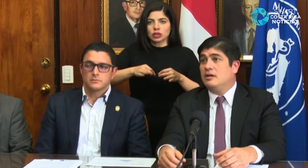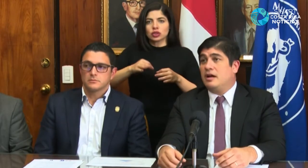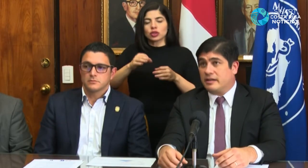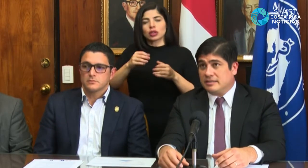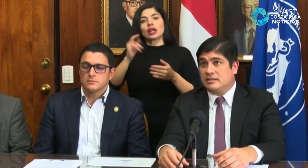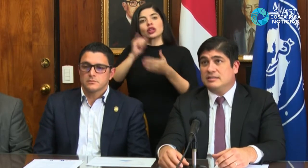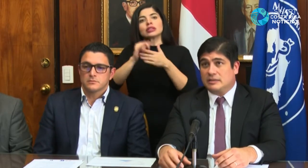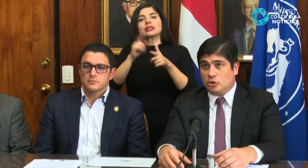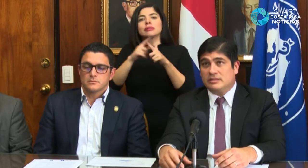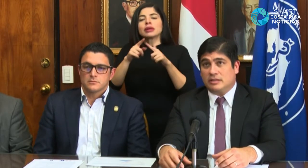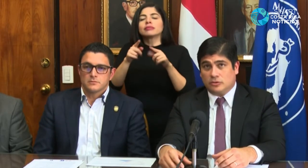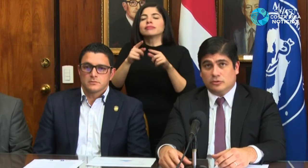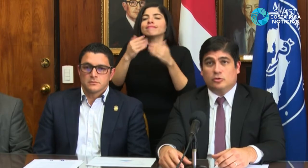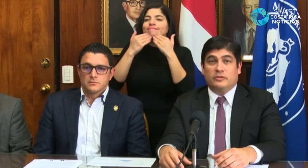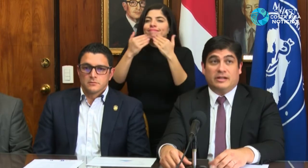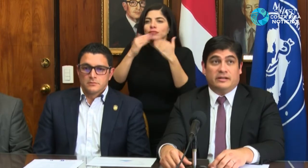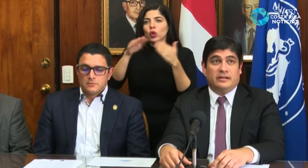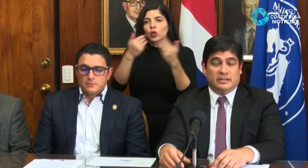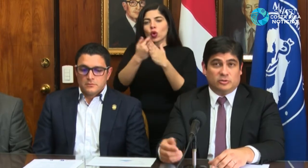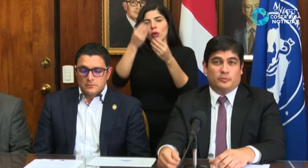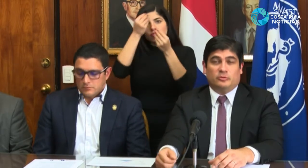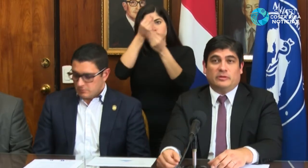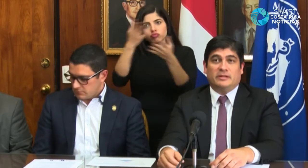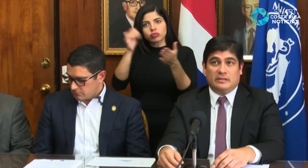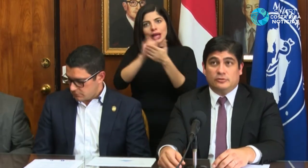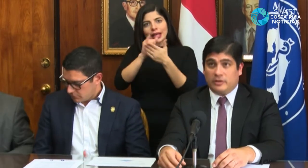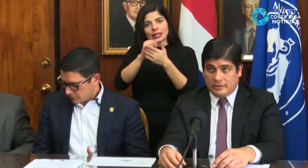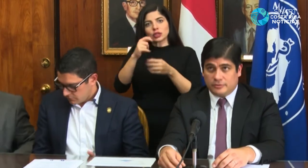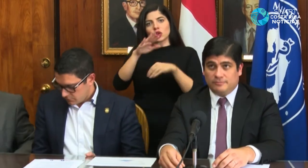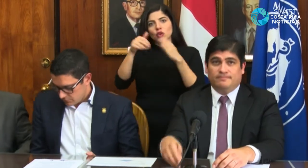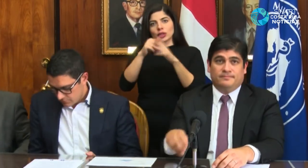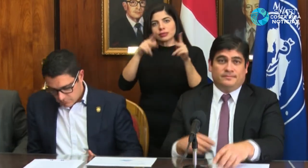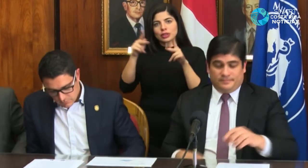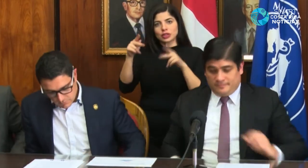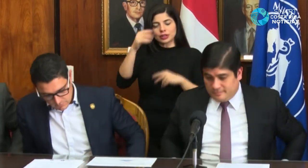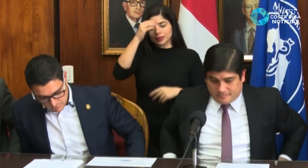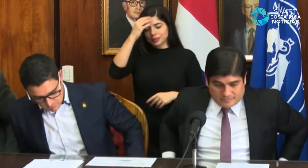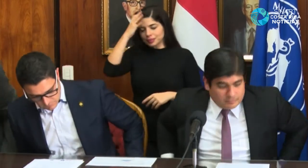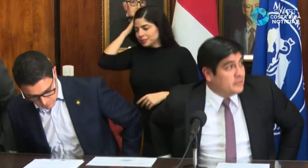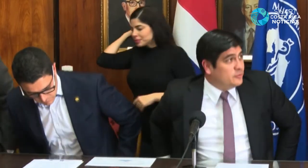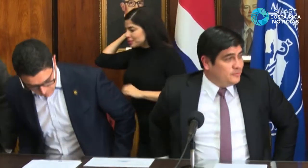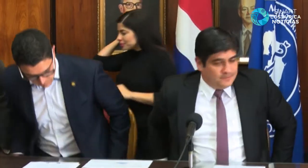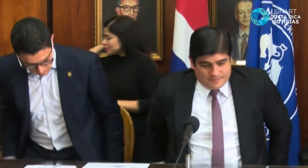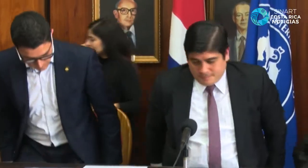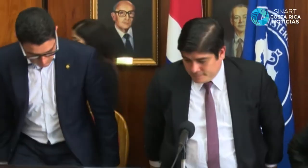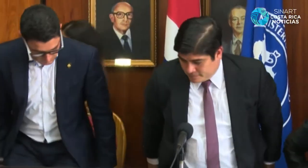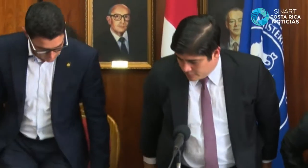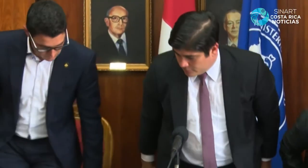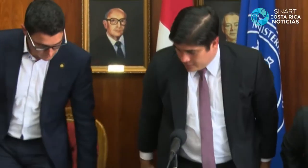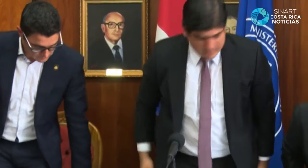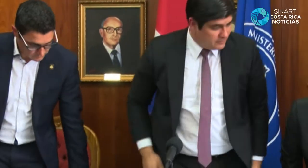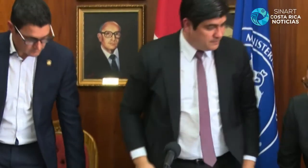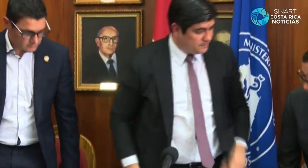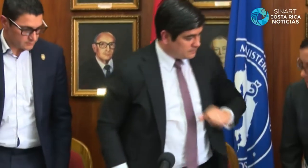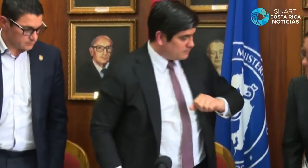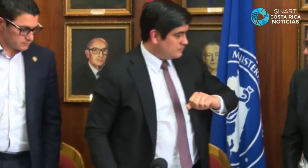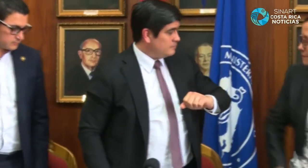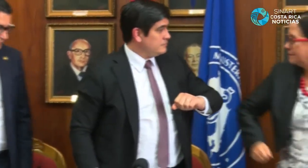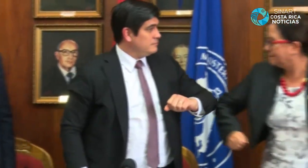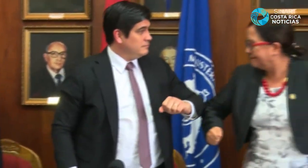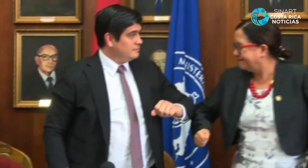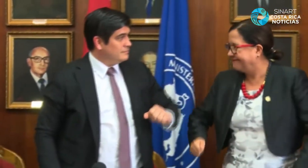antemano, agradecerles a todas y a todos comunicar esto oportunamente a los ciudadanos. Permiso. Retiramos al señor